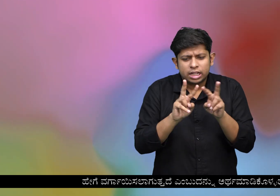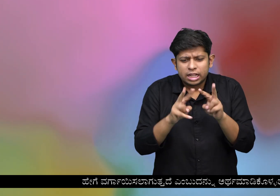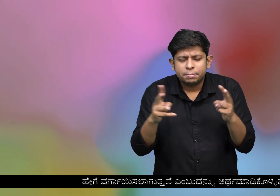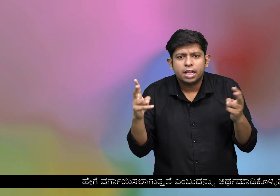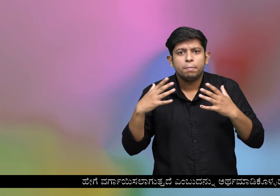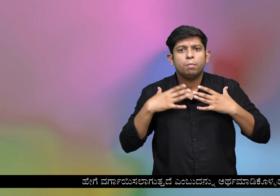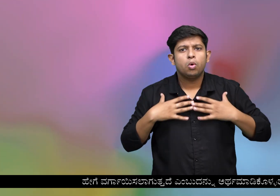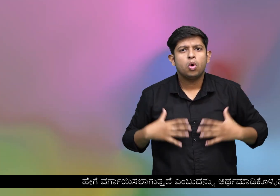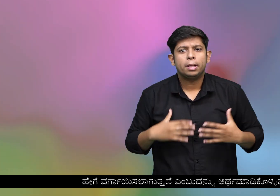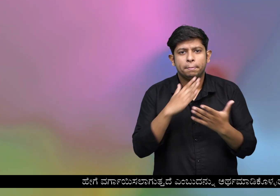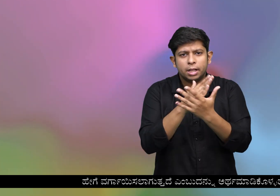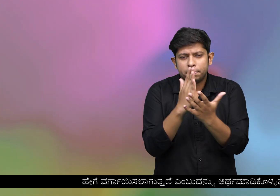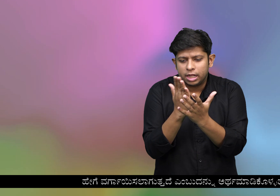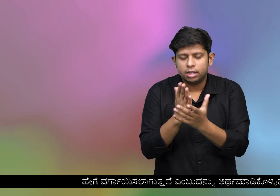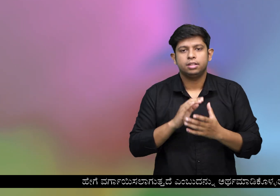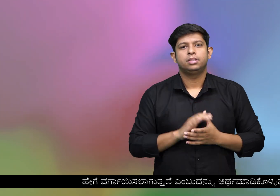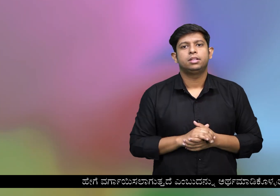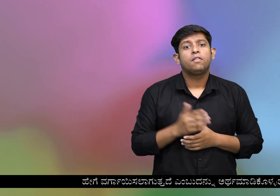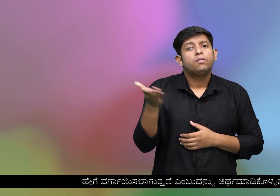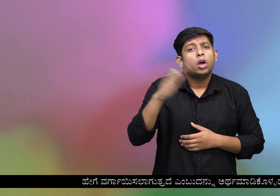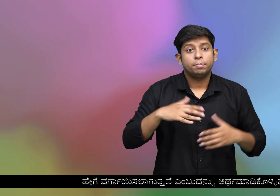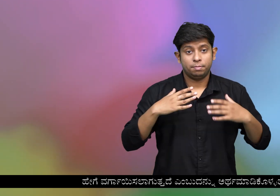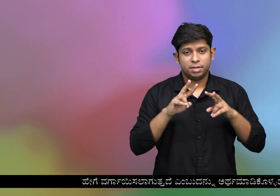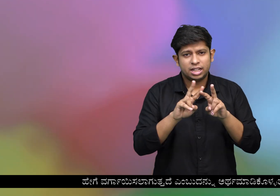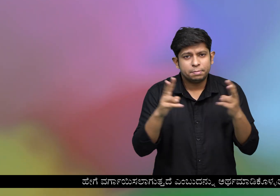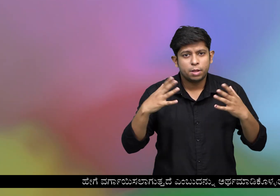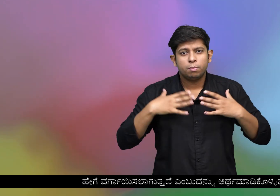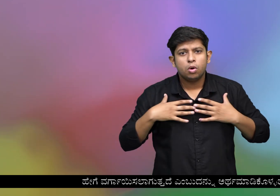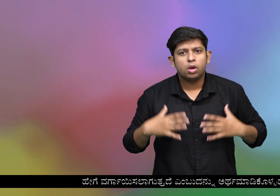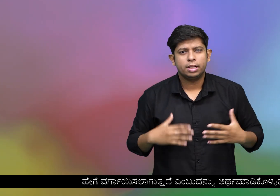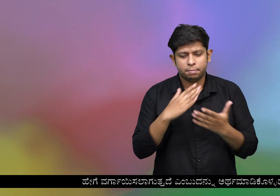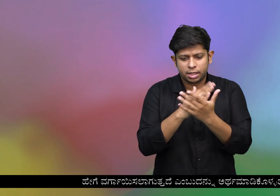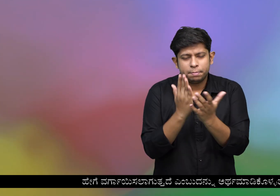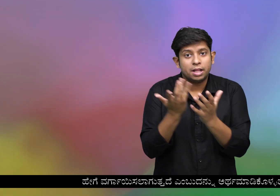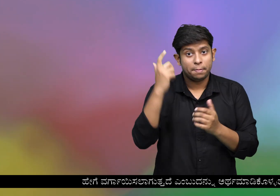ಹೇಗೆ ವರ್ಗೀಕರಿಸಲಾಯಿತು ಎಂಬುದನ್ನು ಅರ್ಥ ಮಾಡಿಕೊಳ್ಳಬಹುದು.